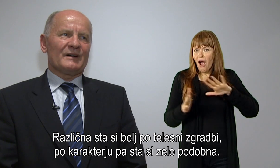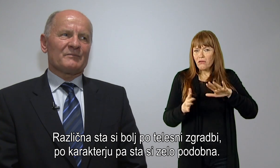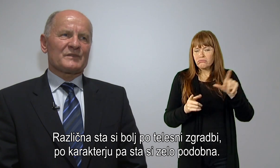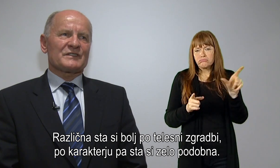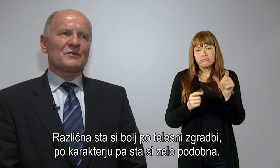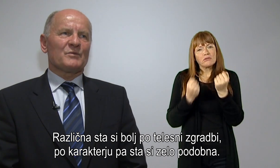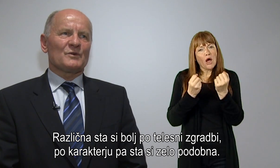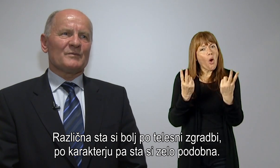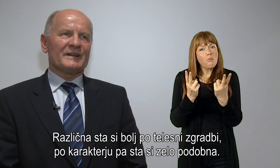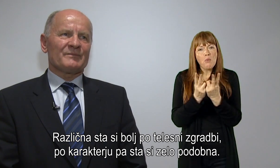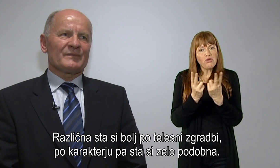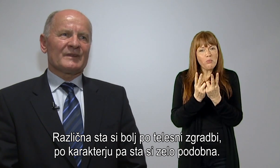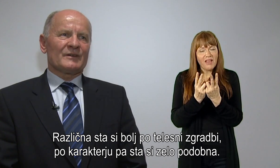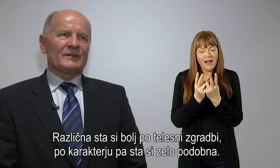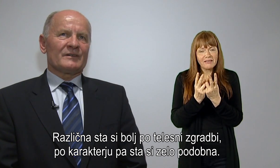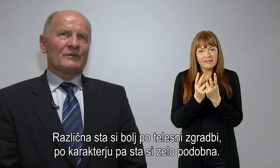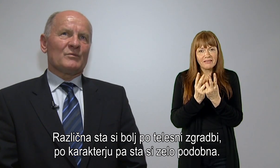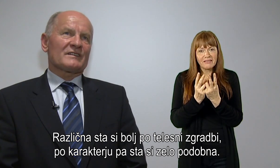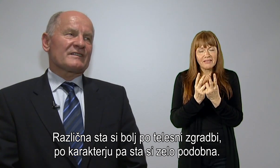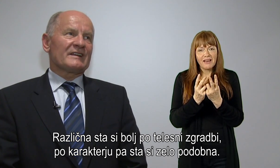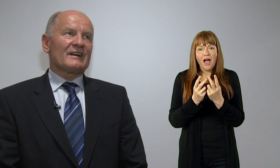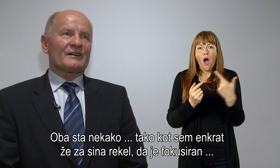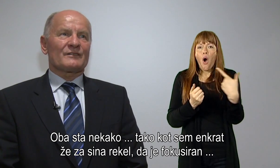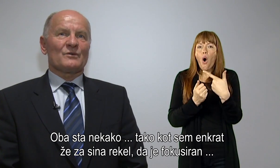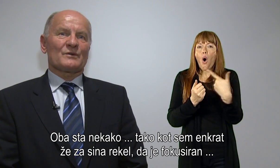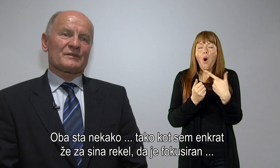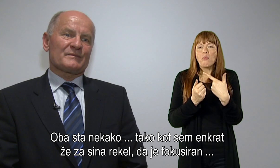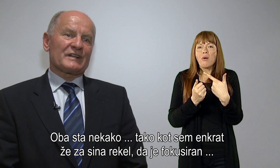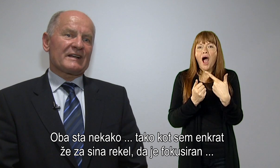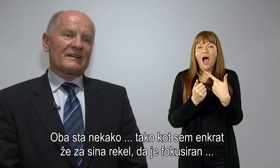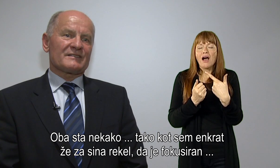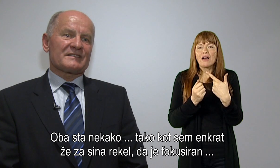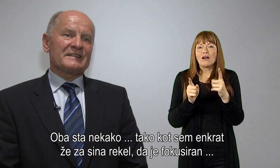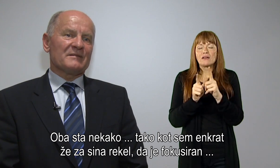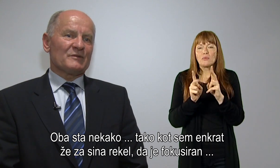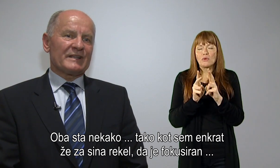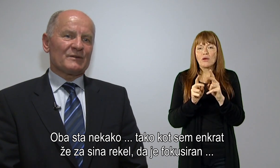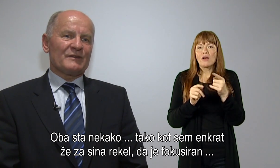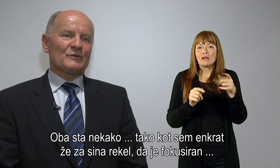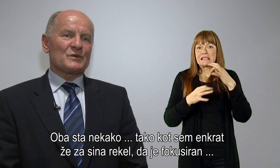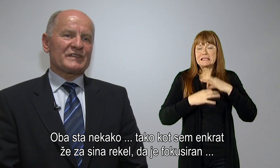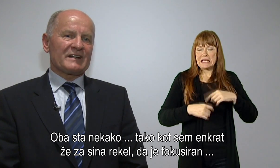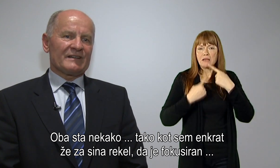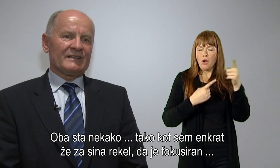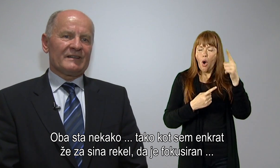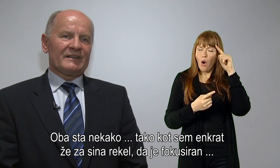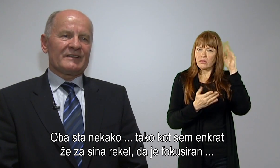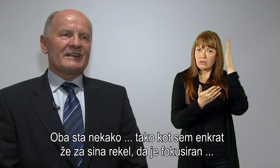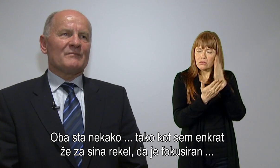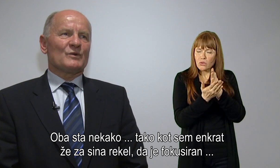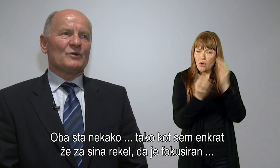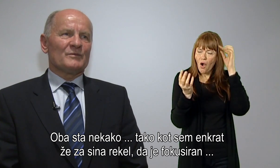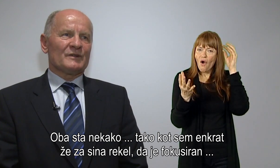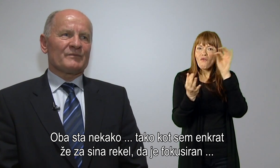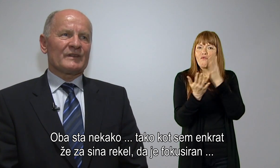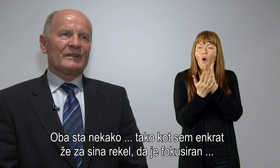sta pa si zelo podobna. Oba sta nekako, tako kot sem že enkrat za sina povedal, da je fokusiran, je